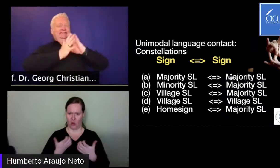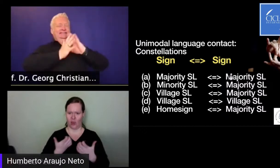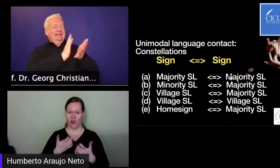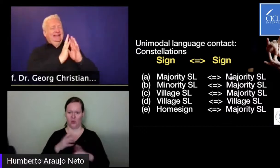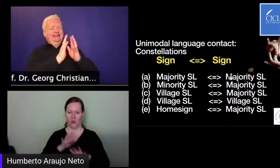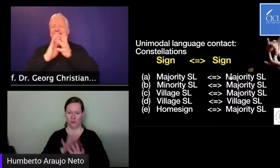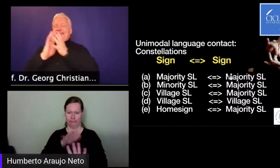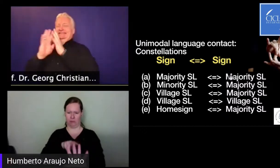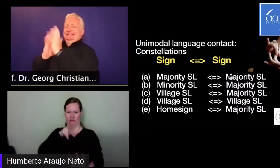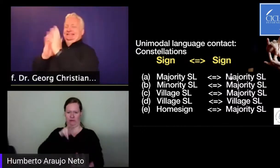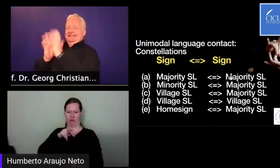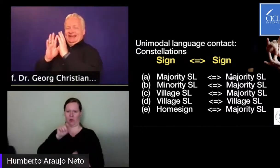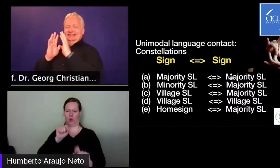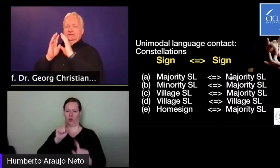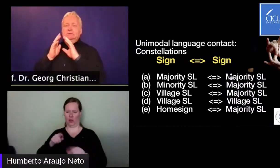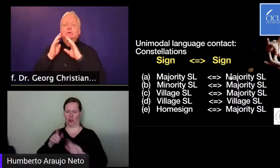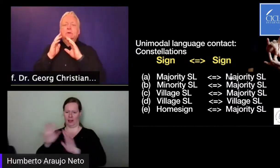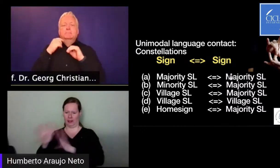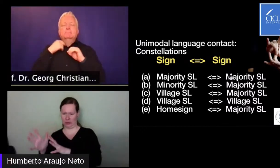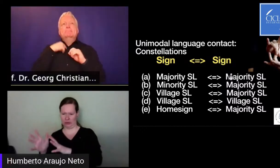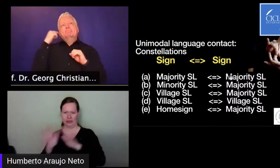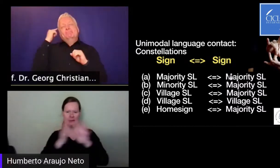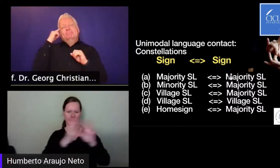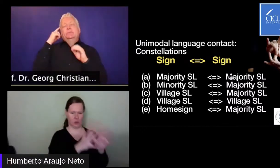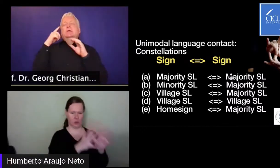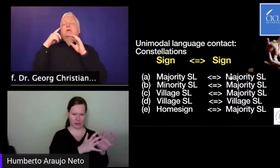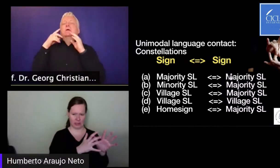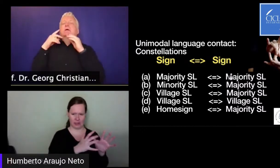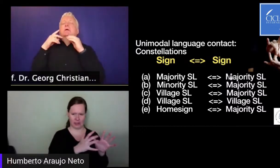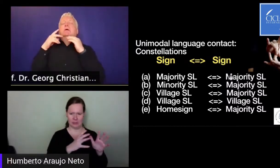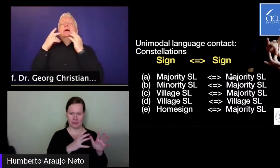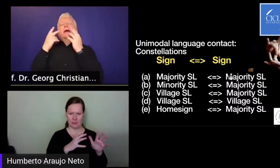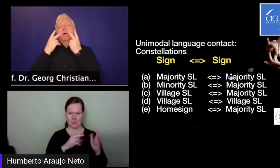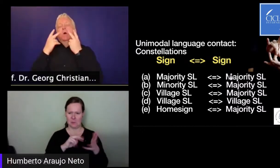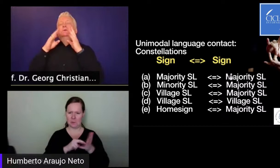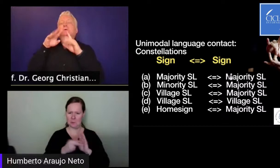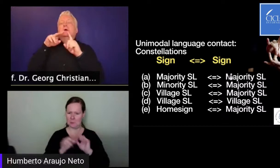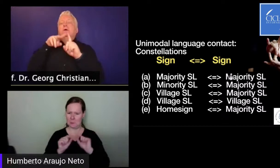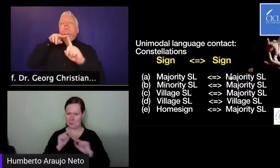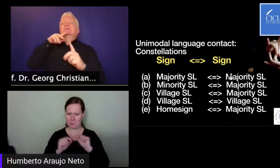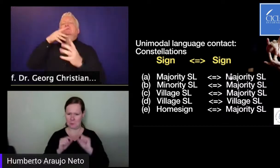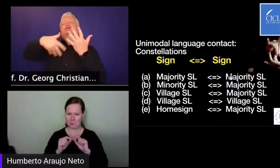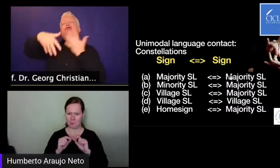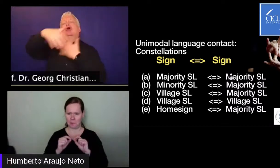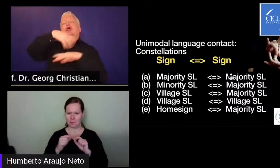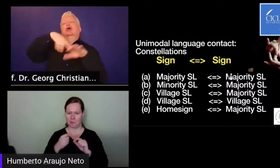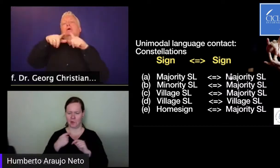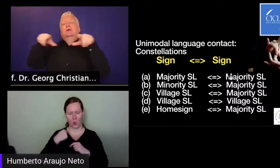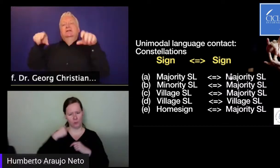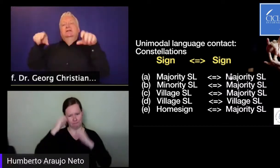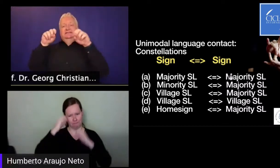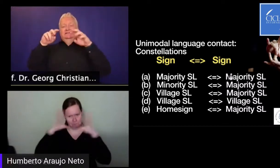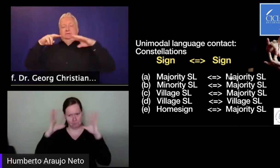Eu queria agora que vocês observassem, né, tá, essas relações entre línguas de sinais,